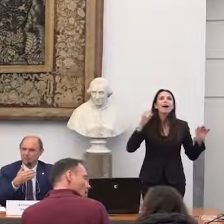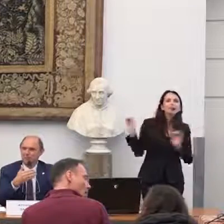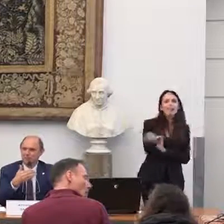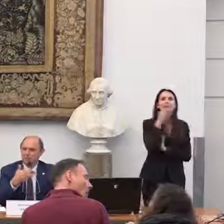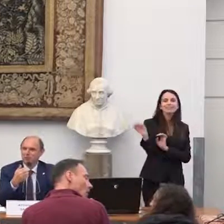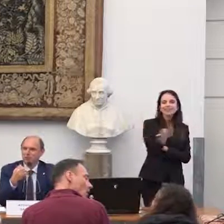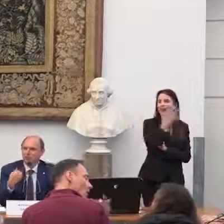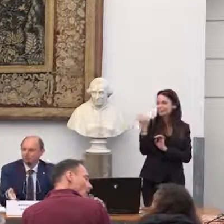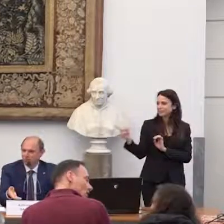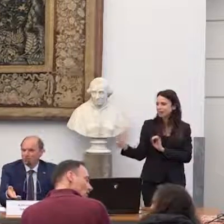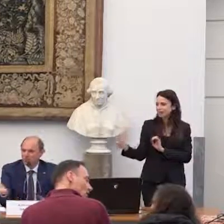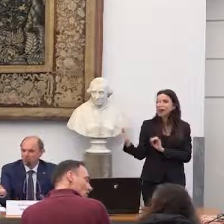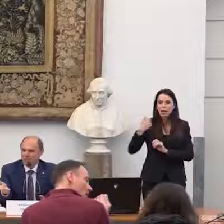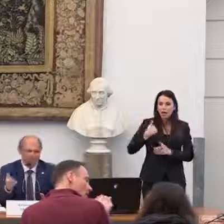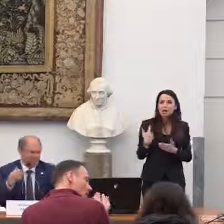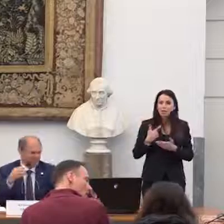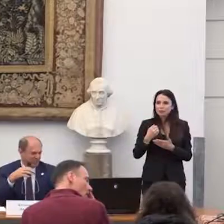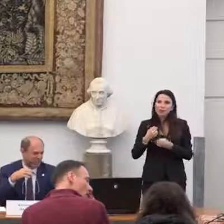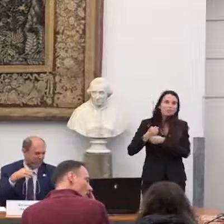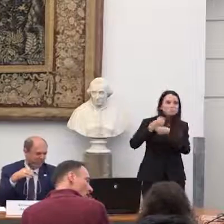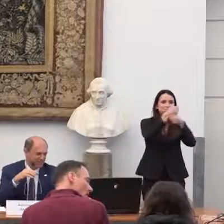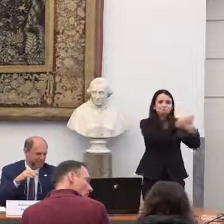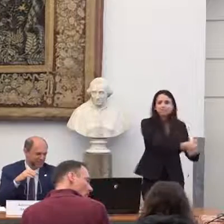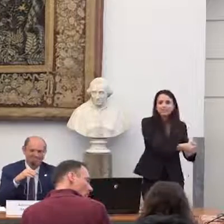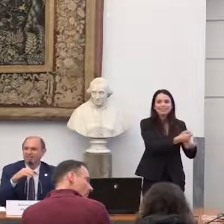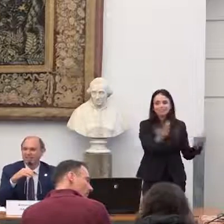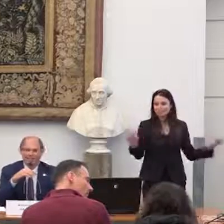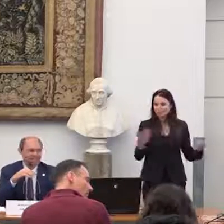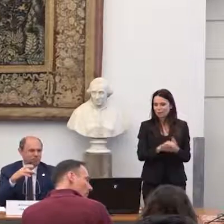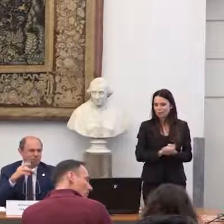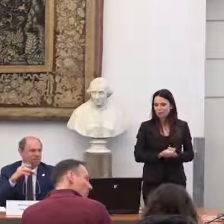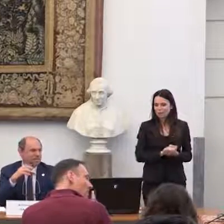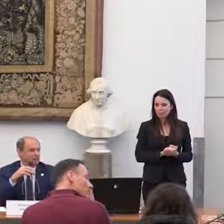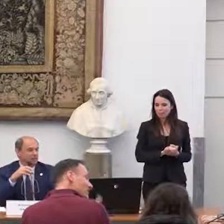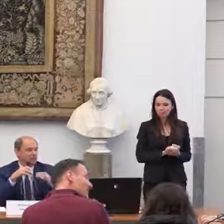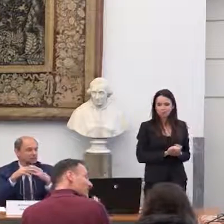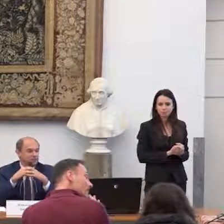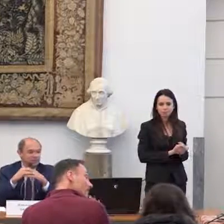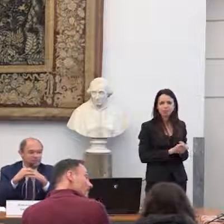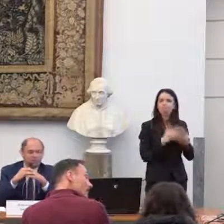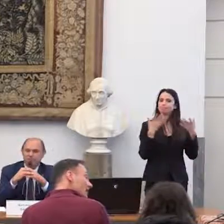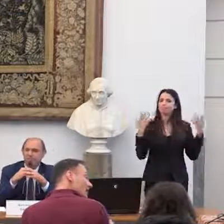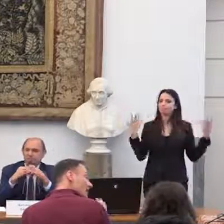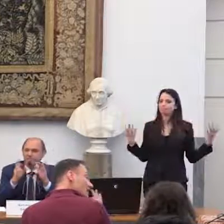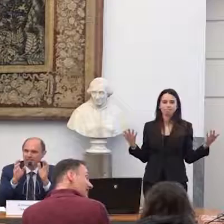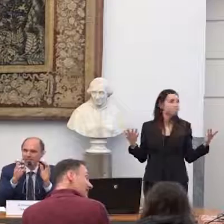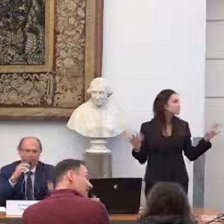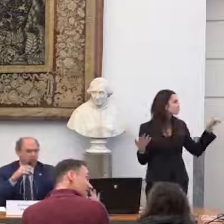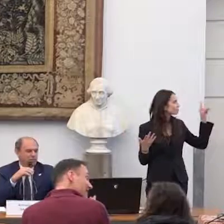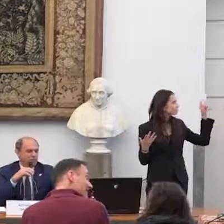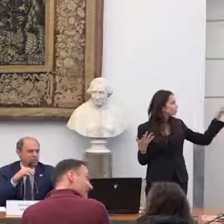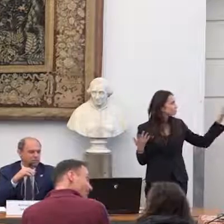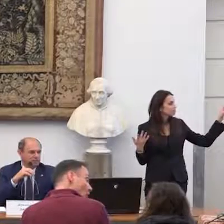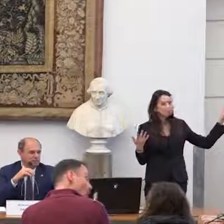io le ho fatte addirittura, le ho portate, più che girare non potevo fare. Allora, andiamo al dunque. Vi do anche